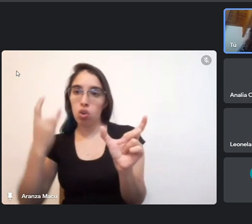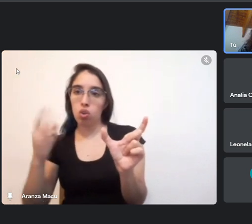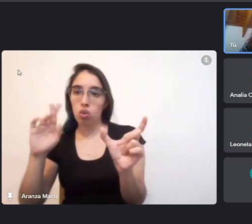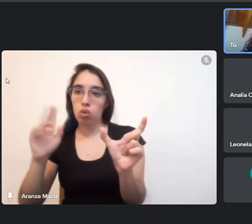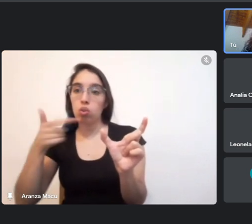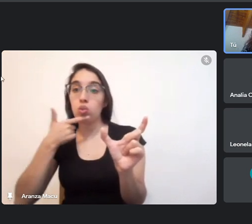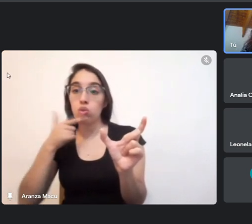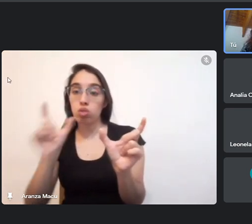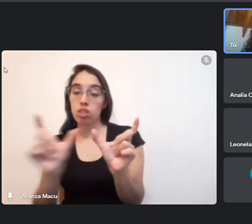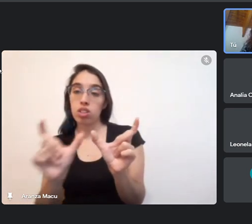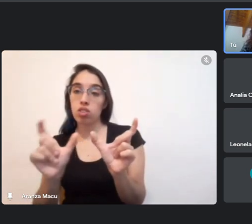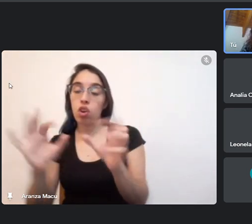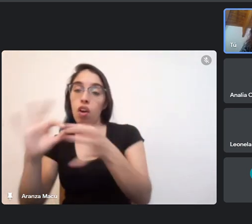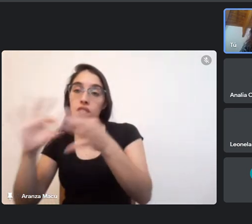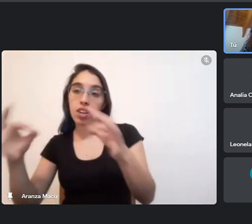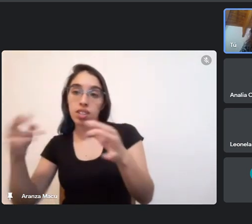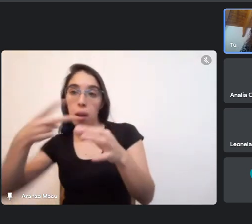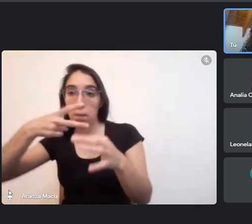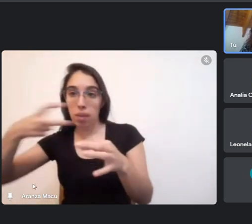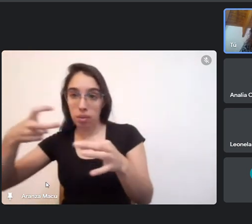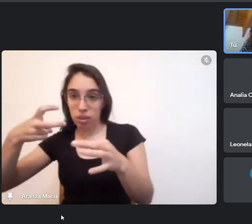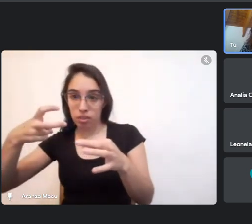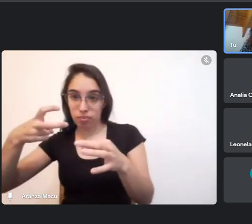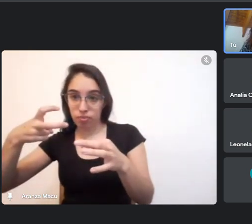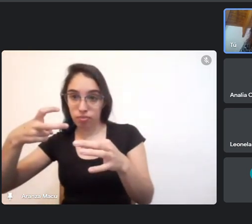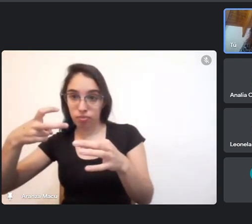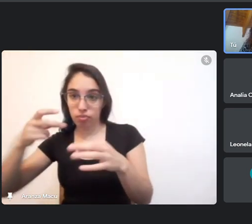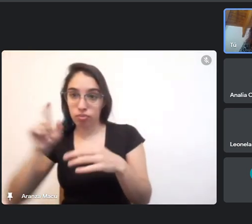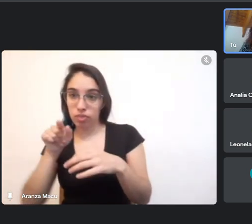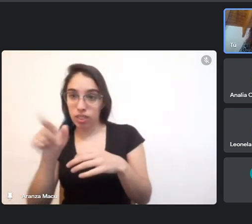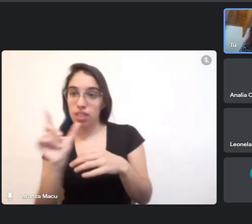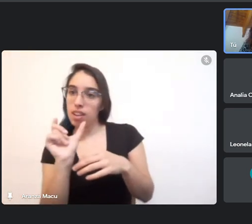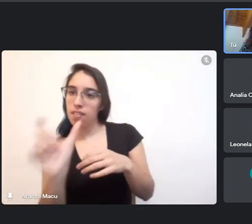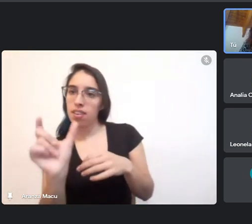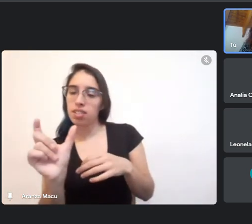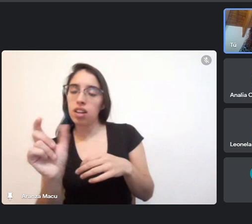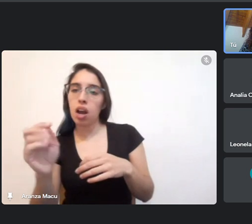Esta frase, este es el verbo principal.